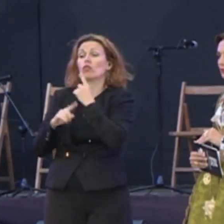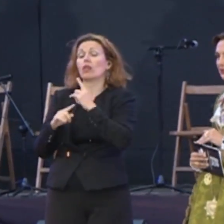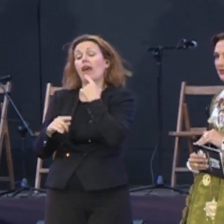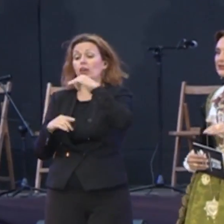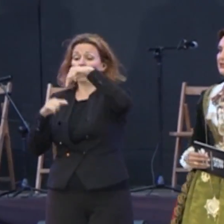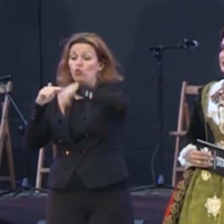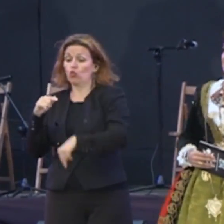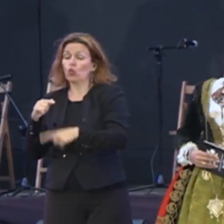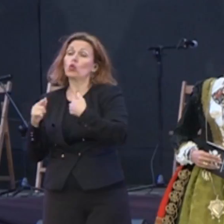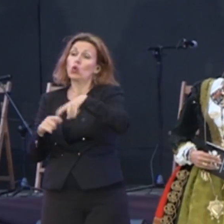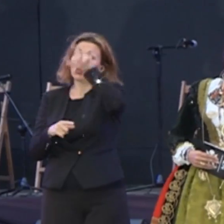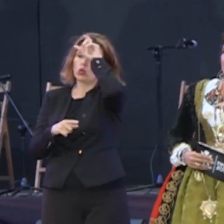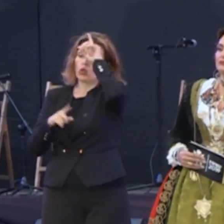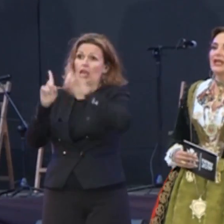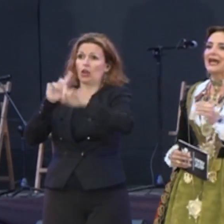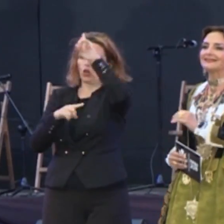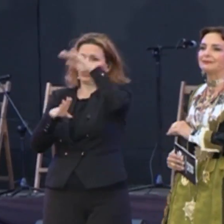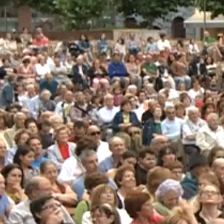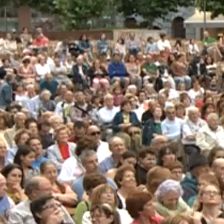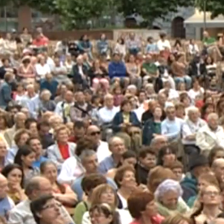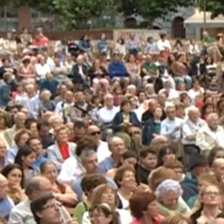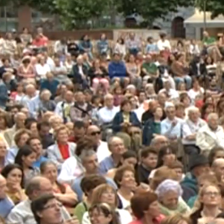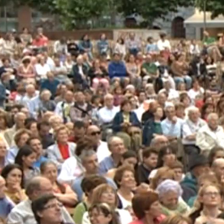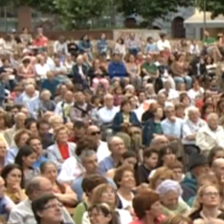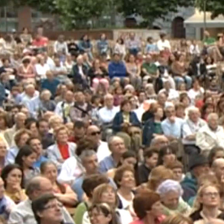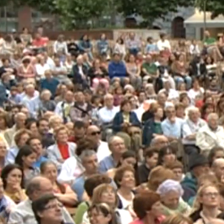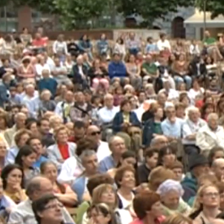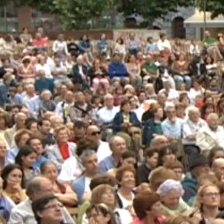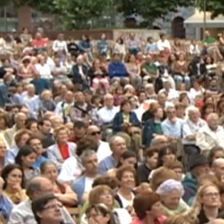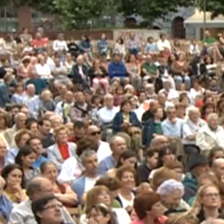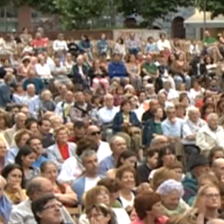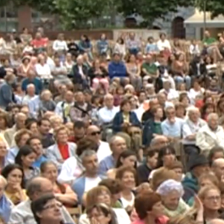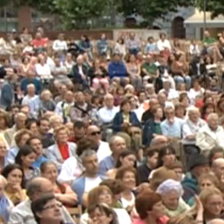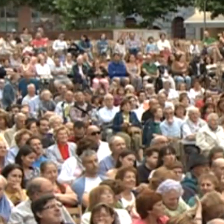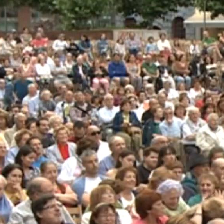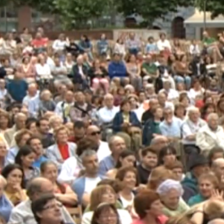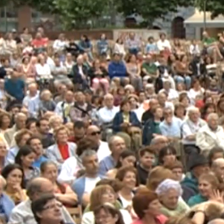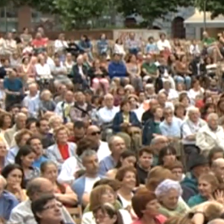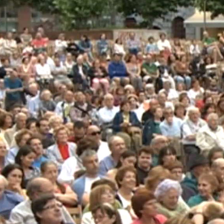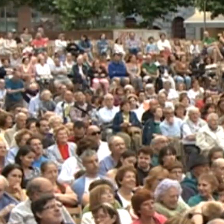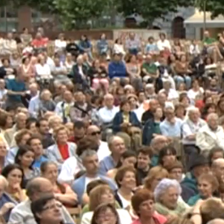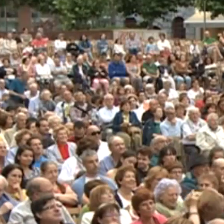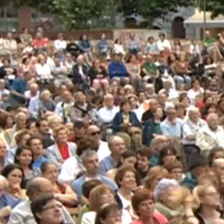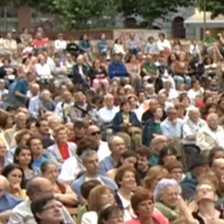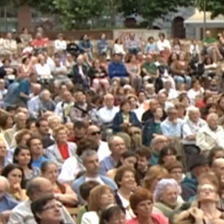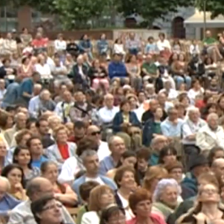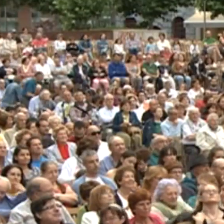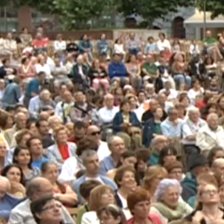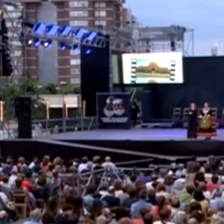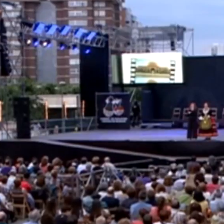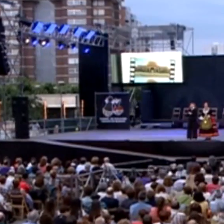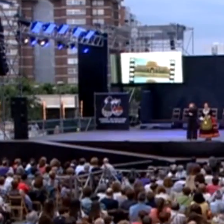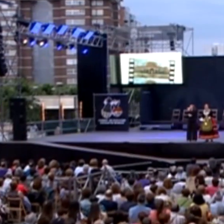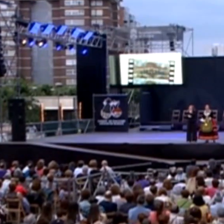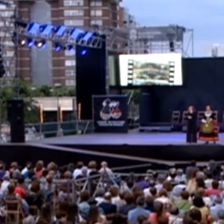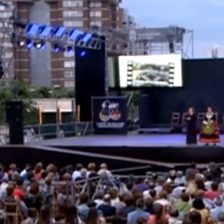de Turquía, desde el Mar Negro hasta el Mar Caspio. Está llena de diferentes países y nacionalidades, algunos